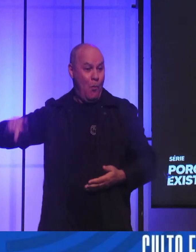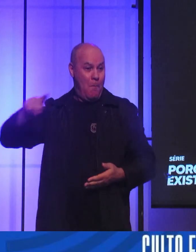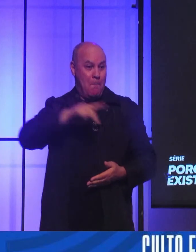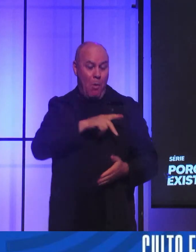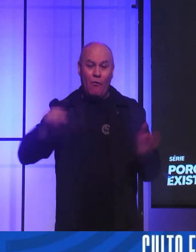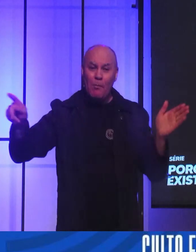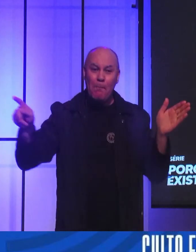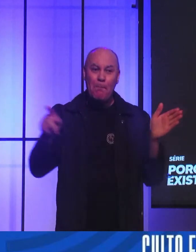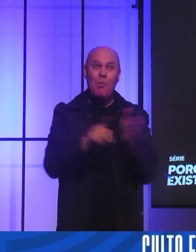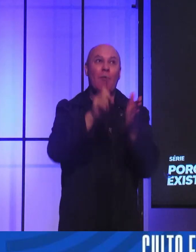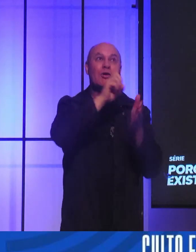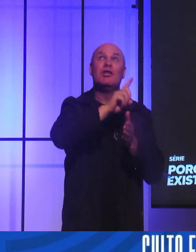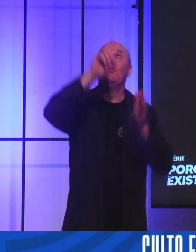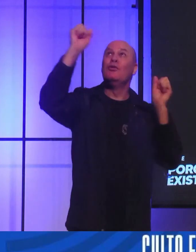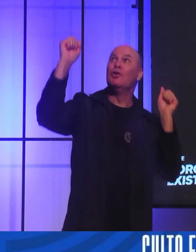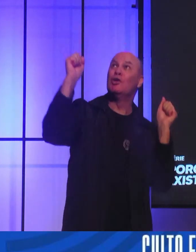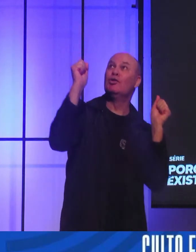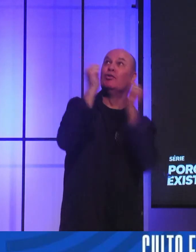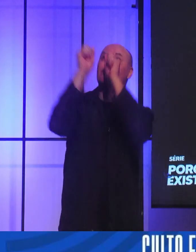será o seu Deus.